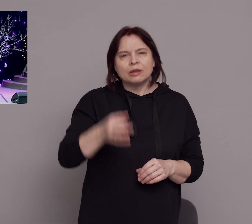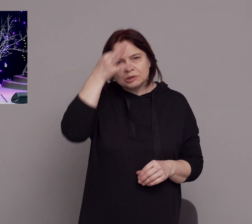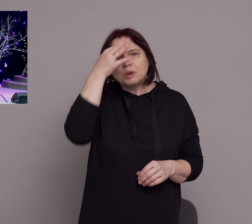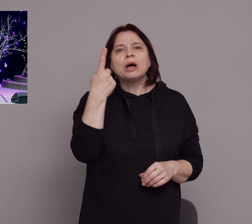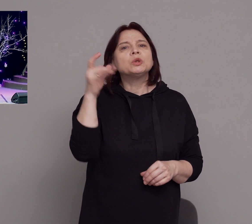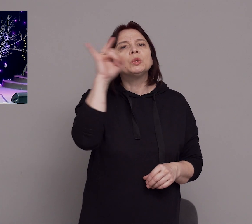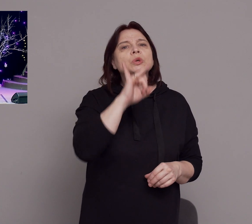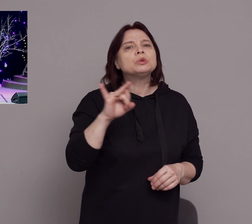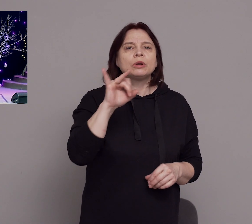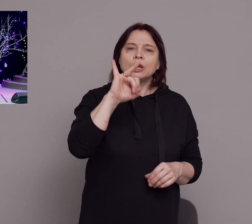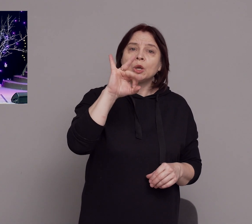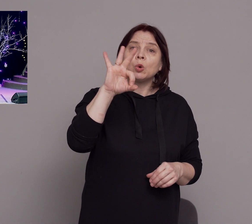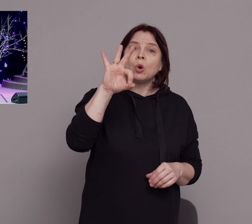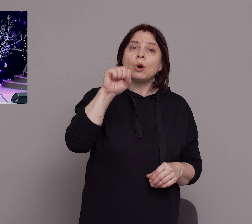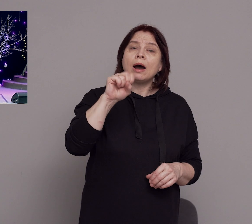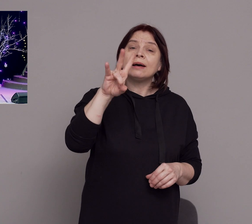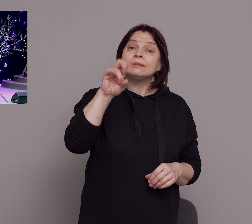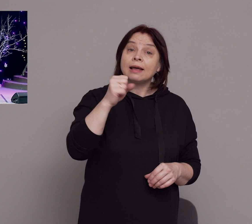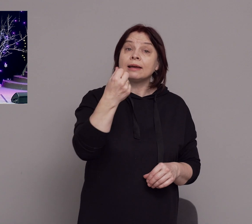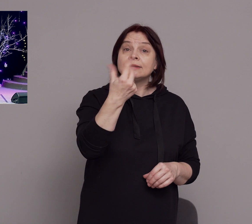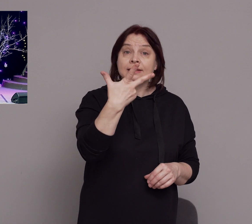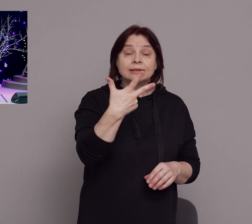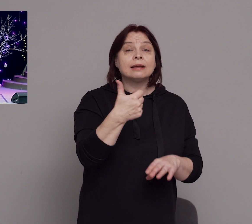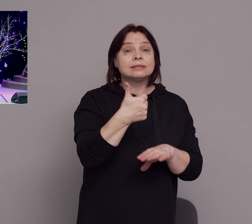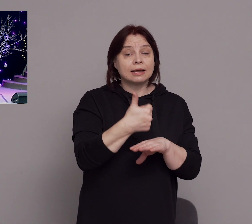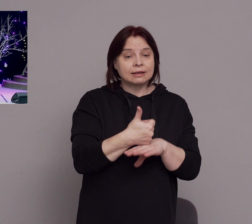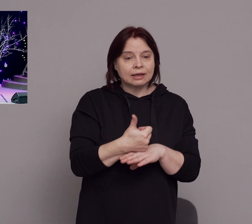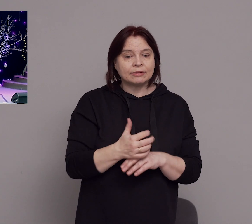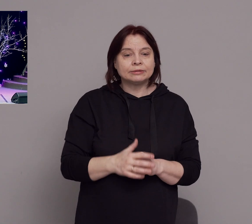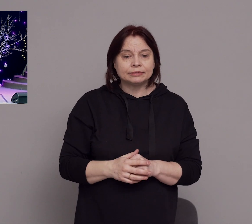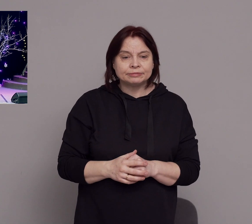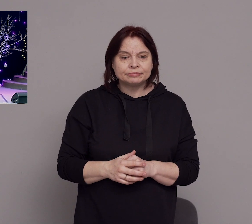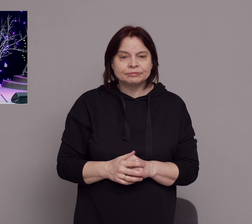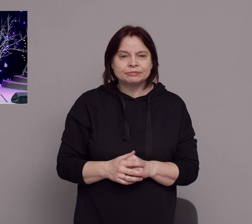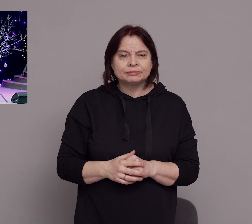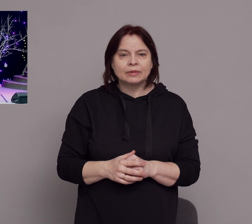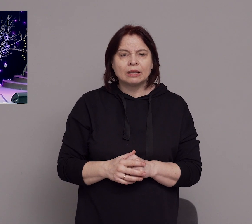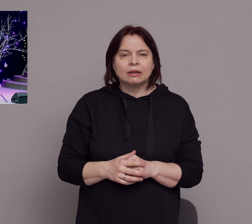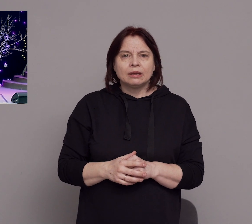глава. Давайте вспомним, что там было. Это Евангелие от Иоанна, 13 глава.